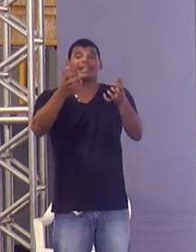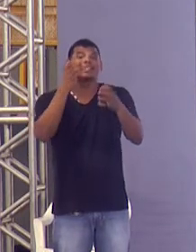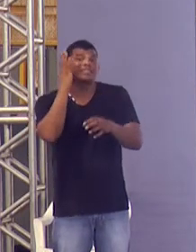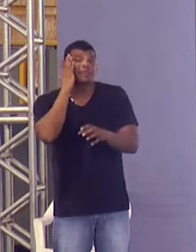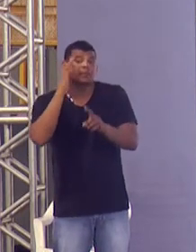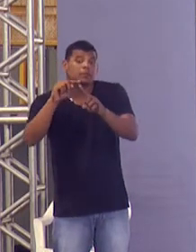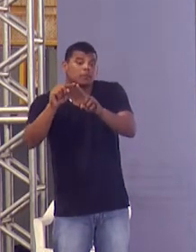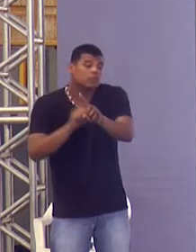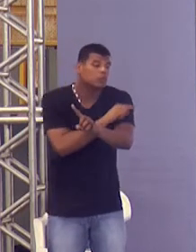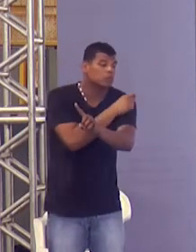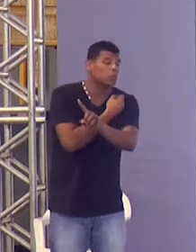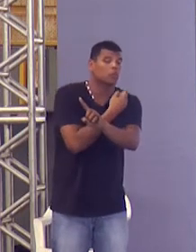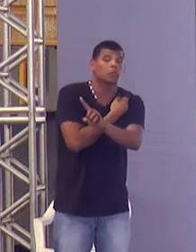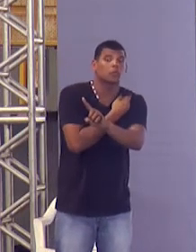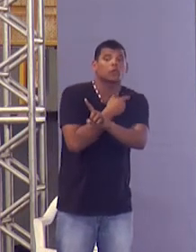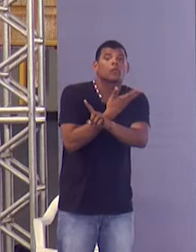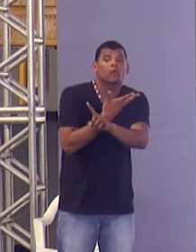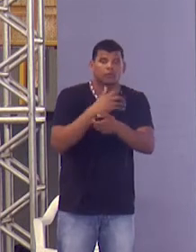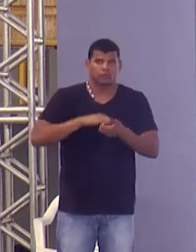esse número.